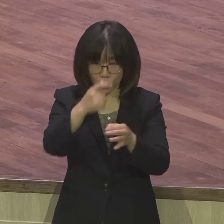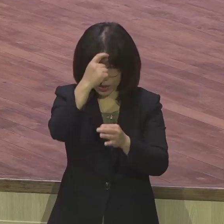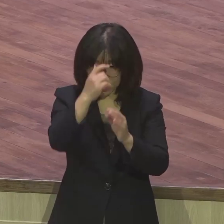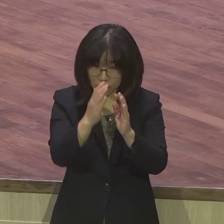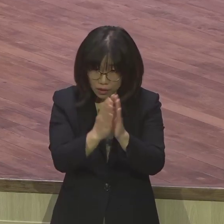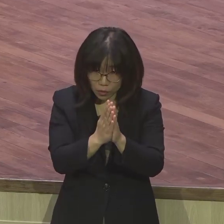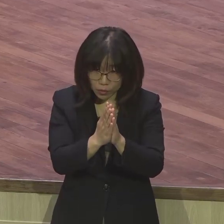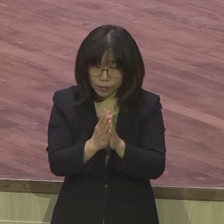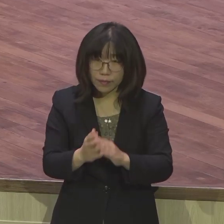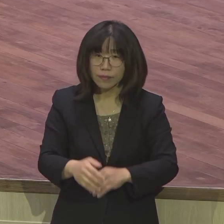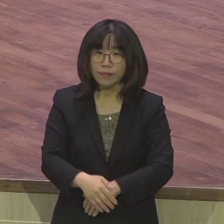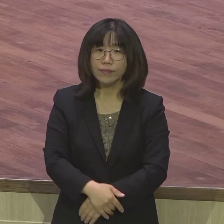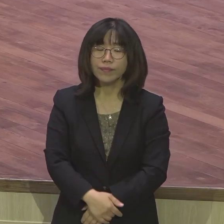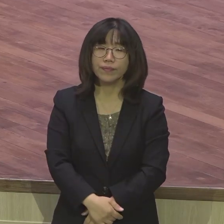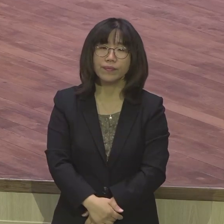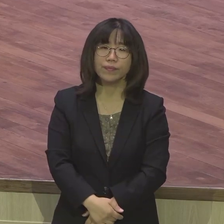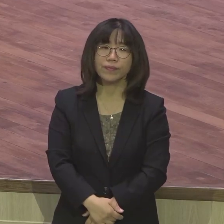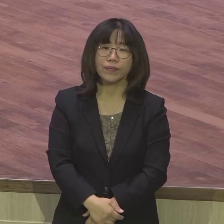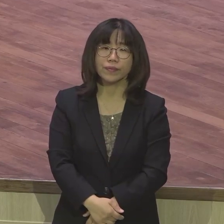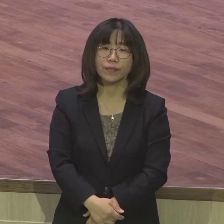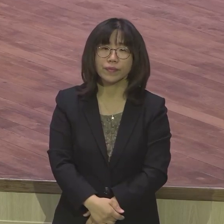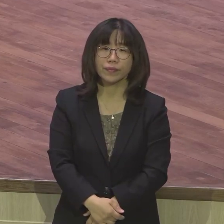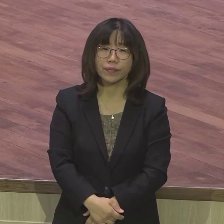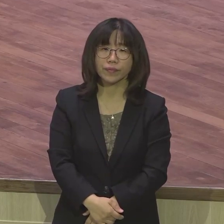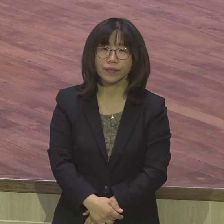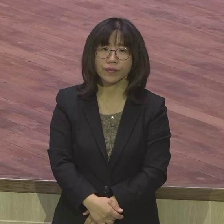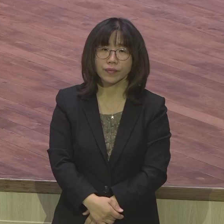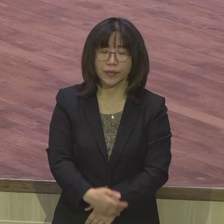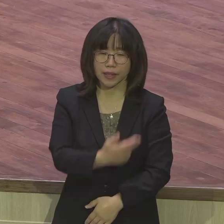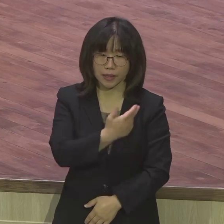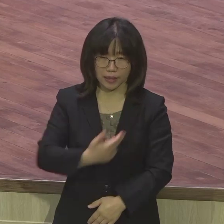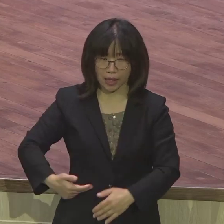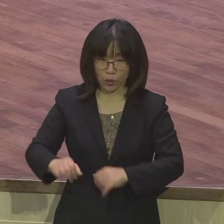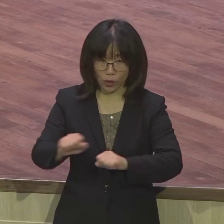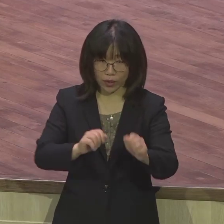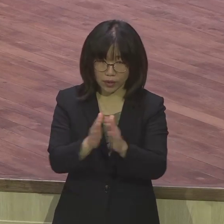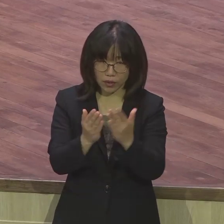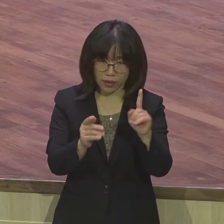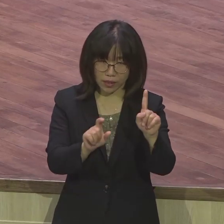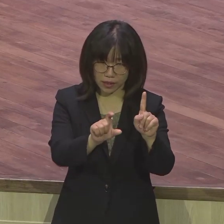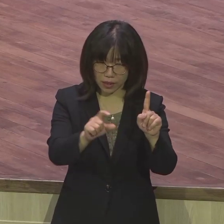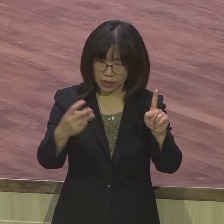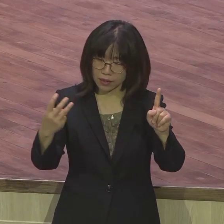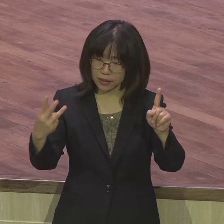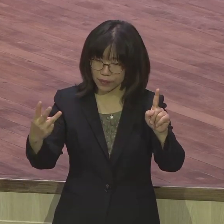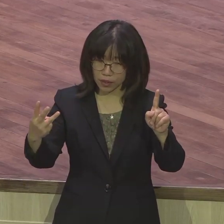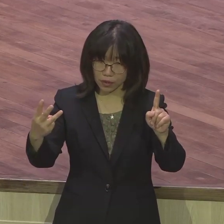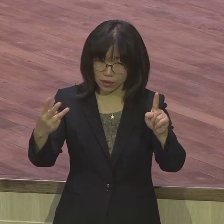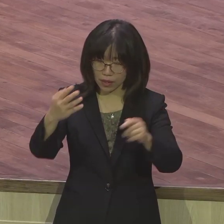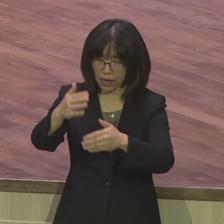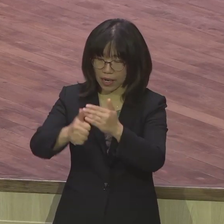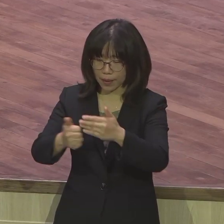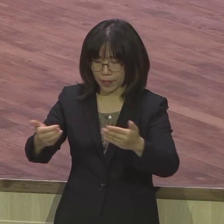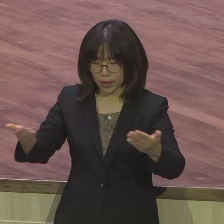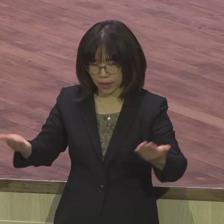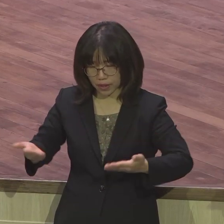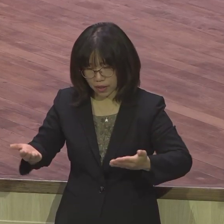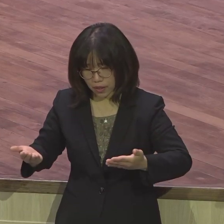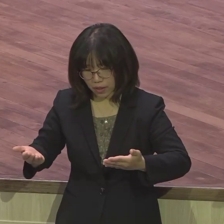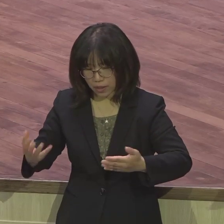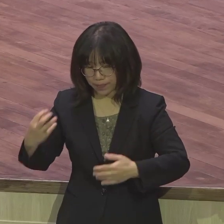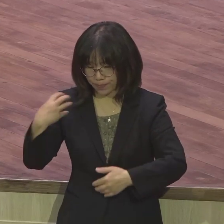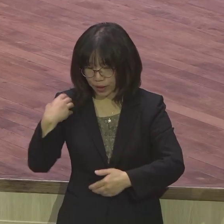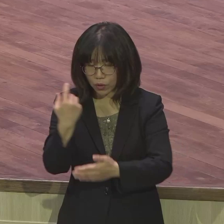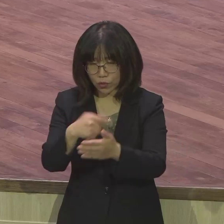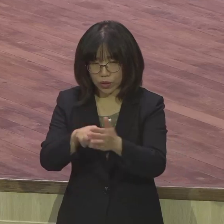그죠? 이 호렙산에 그리고 우리 사도행전 1장 3절에 보면 하나님 나라의 일을 할 때 제자들이 40일 동안 그걸